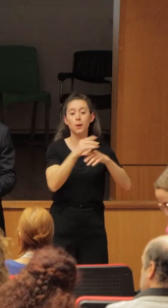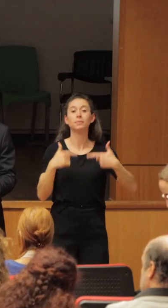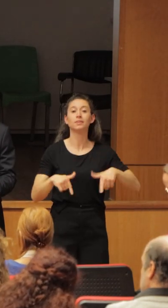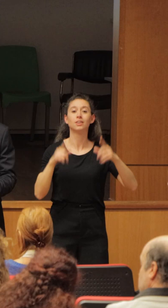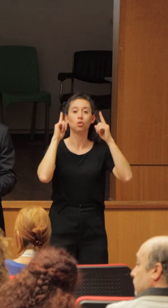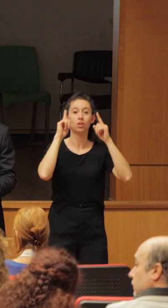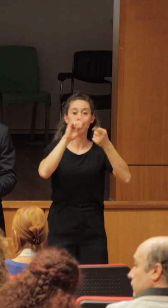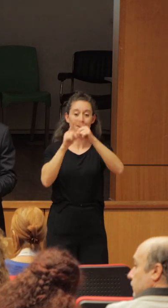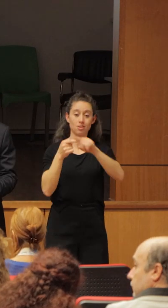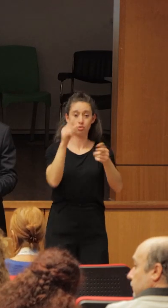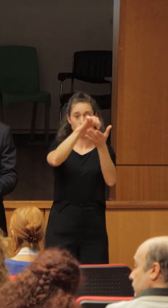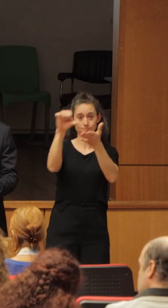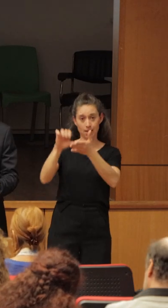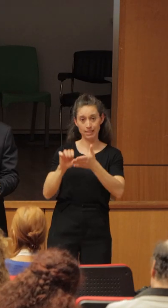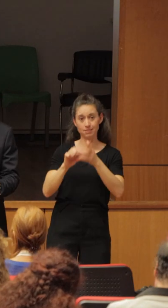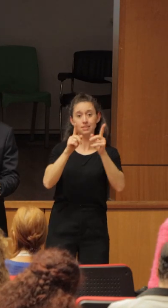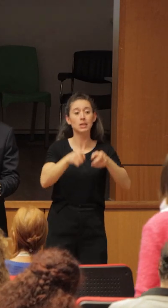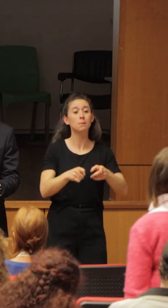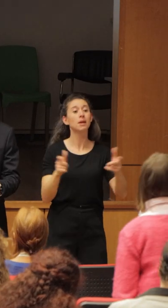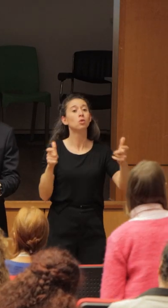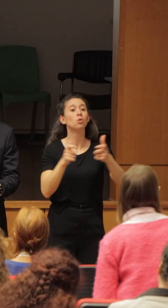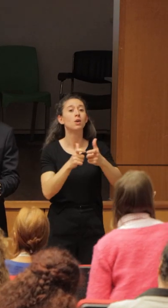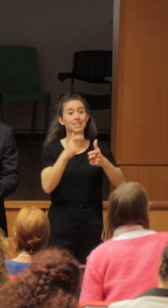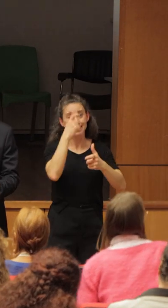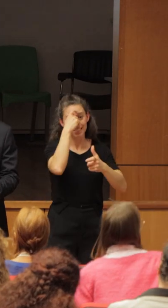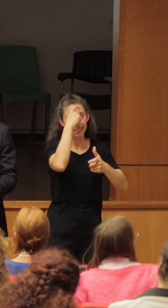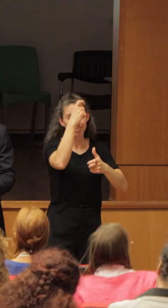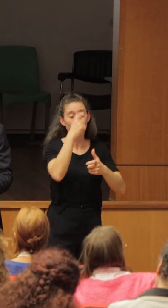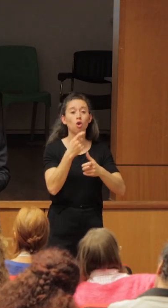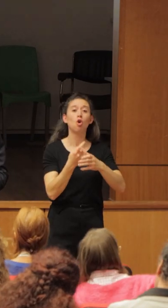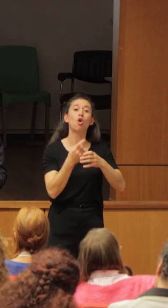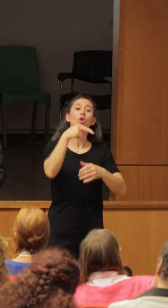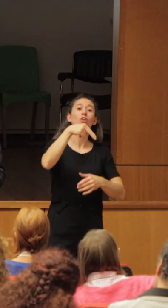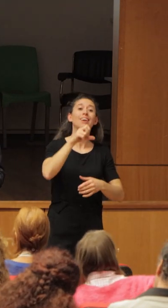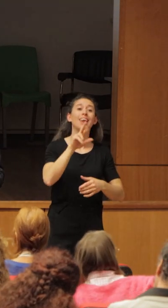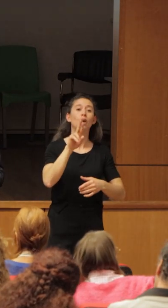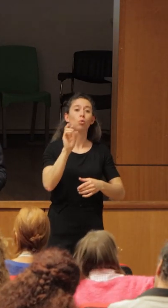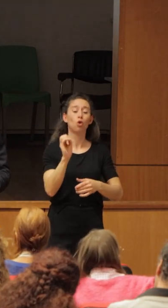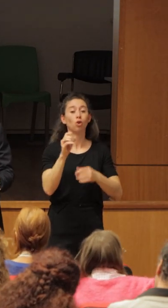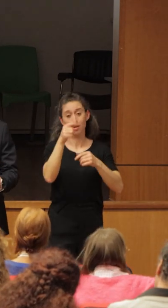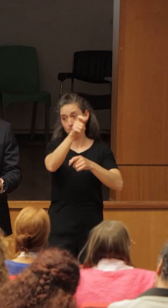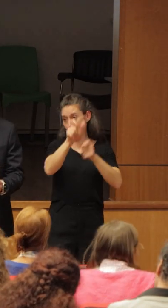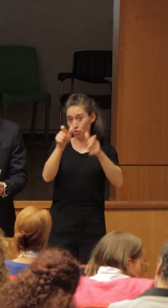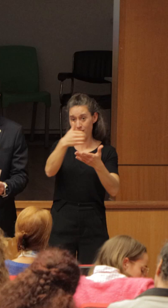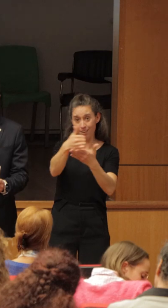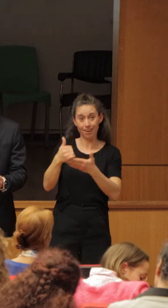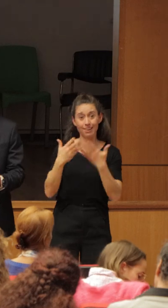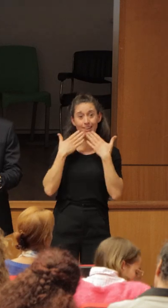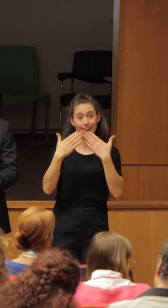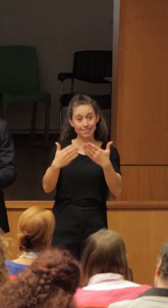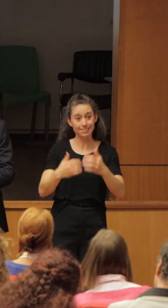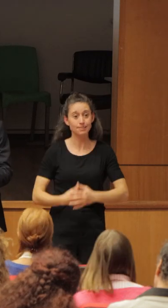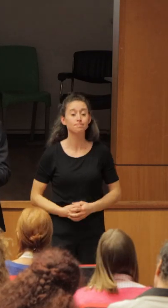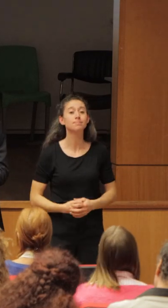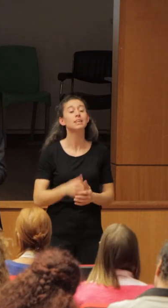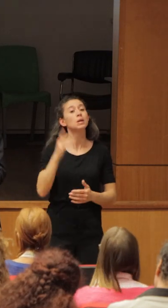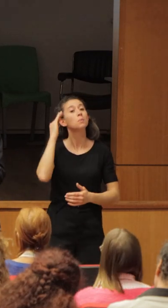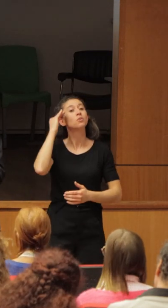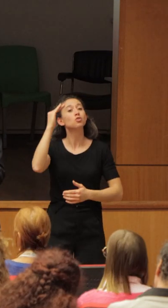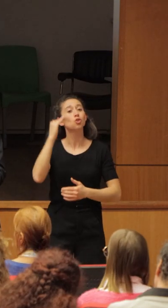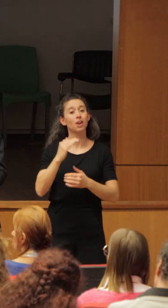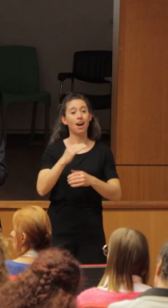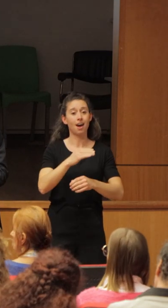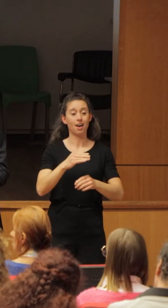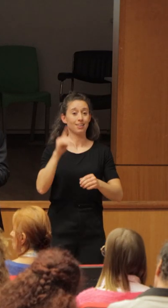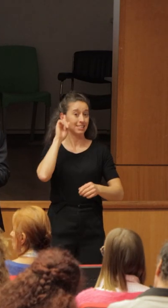Ministerio de Relaciones Exteriores y al portal científico Neuroclass, que al público presente, muchas gracias. La profesora doctora